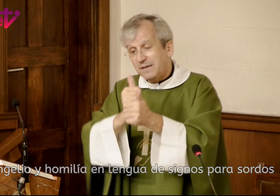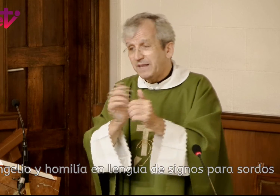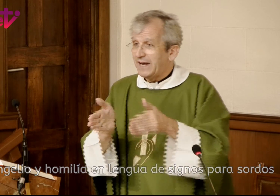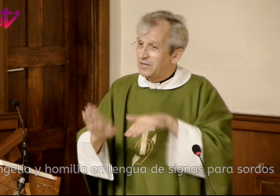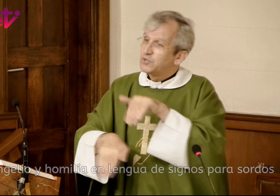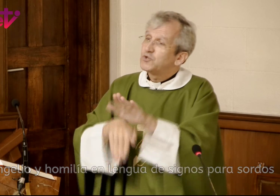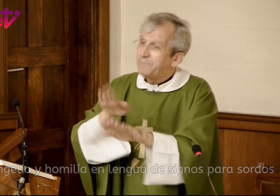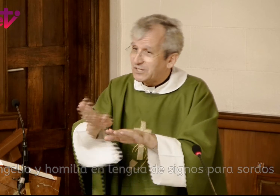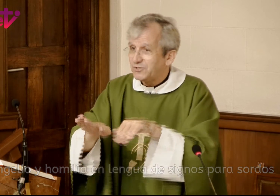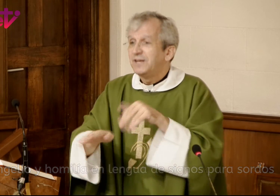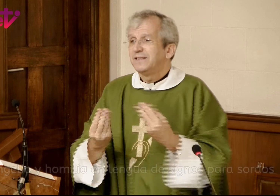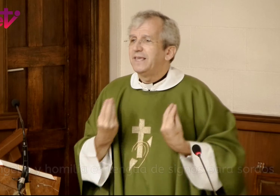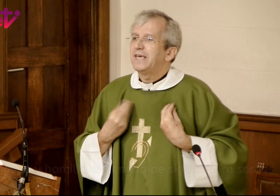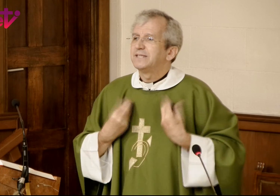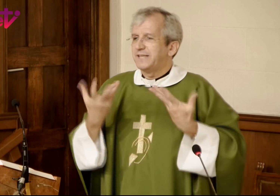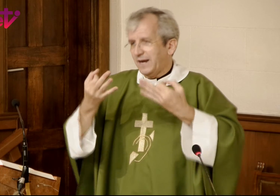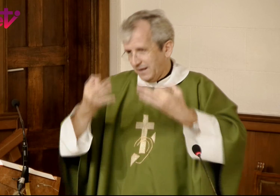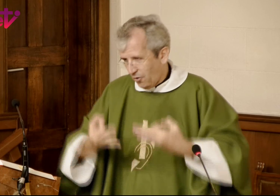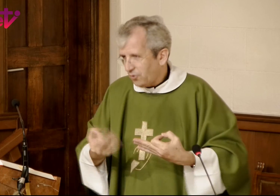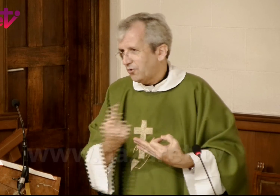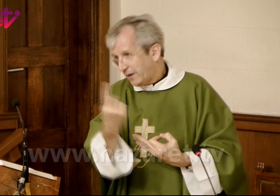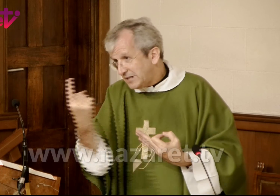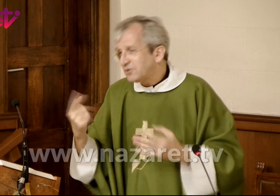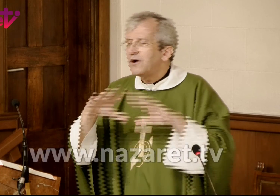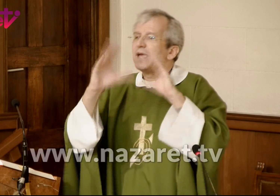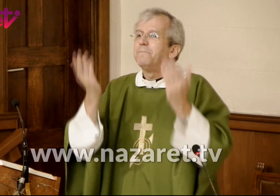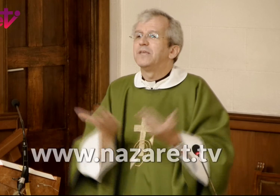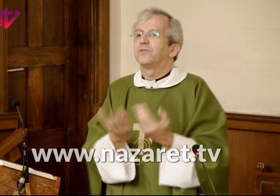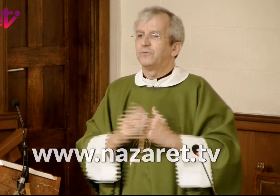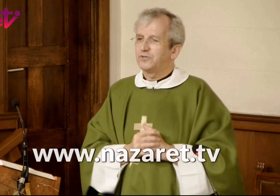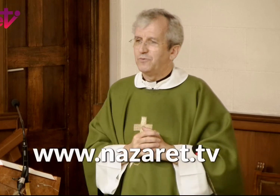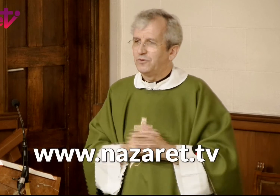de imitar sus pasos, de ser otro Cristo en medio de nuestro mundo.